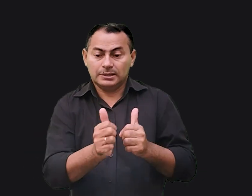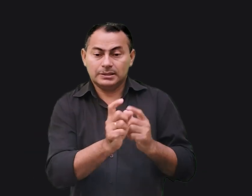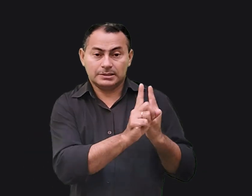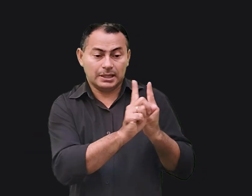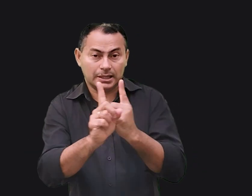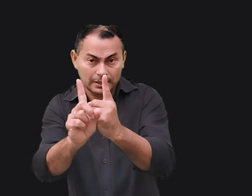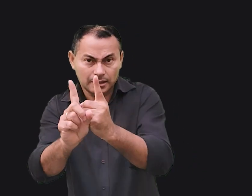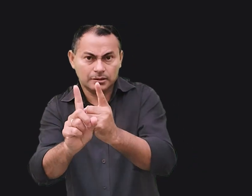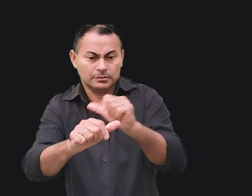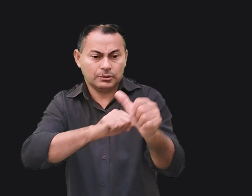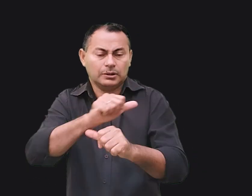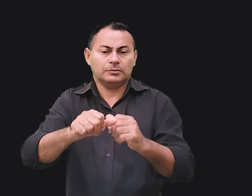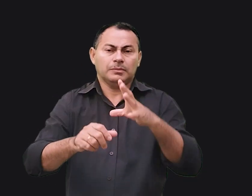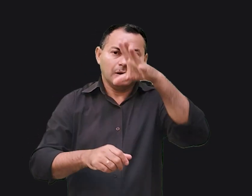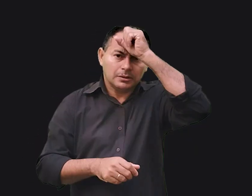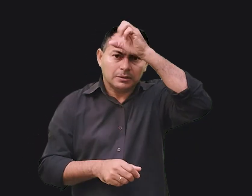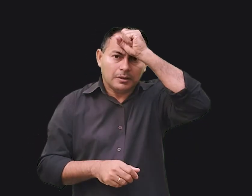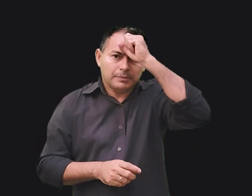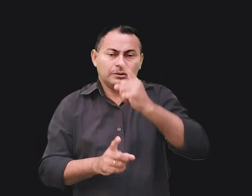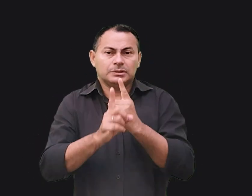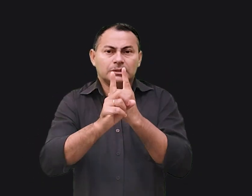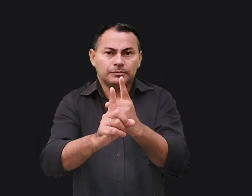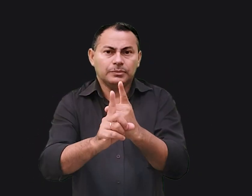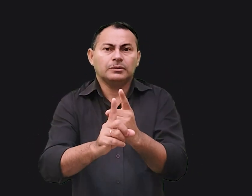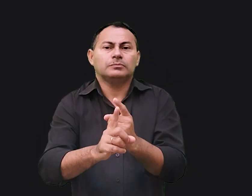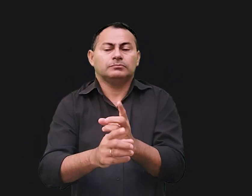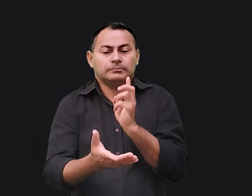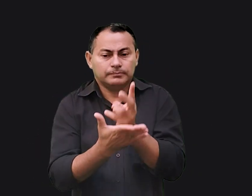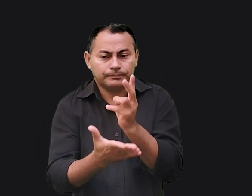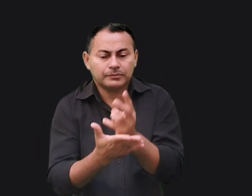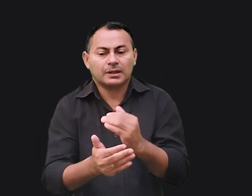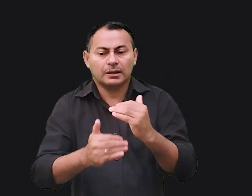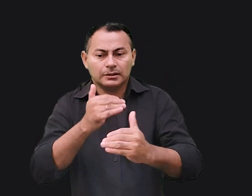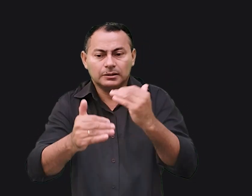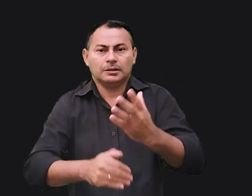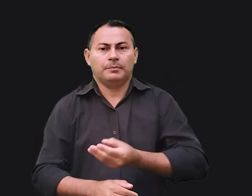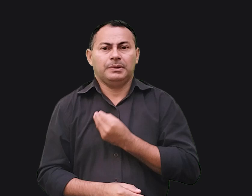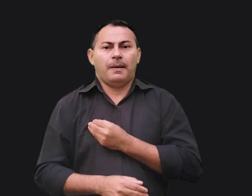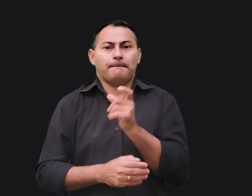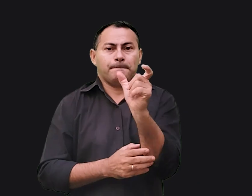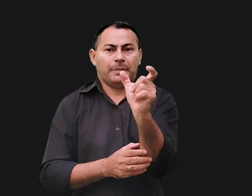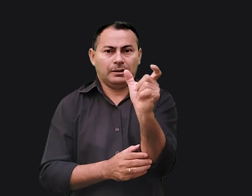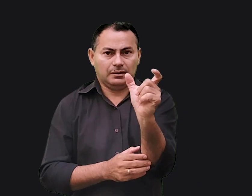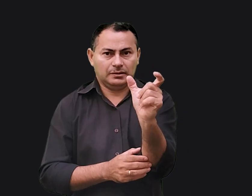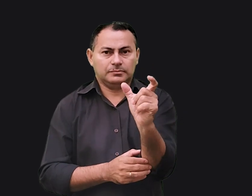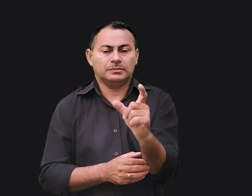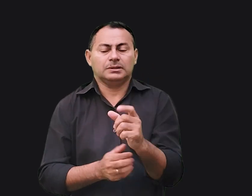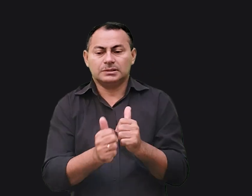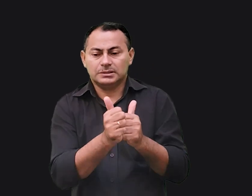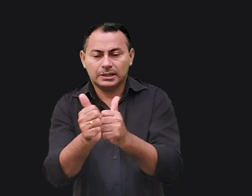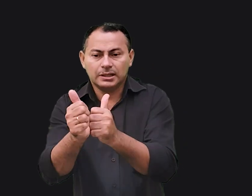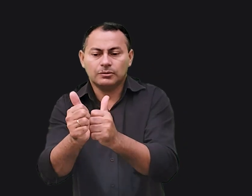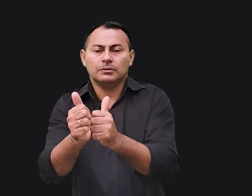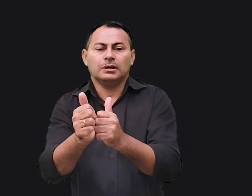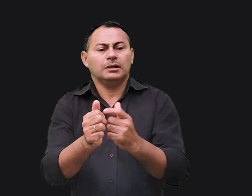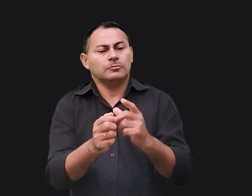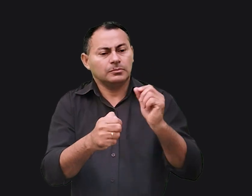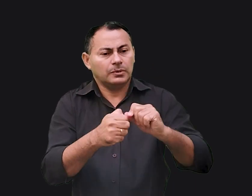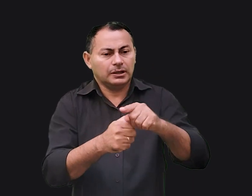Seguir-me. Você se torna meu aprendiz, meu discípulo, e continua andando na minha palavra. Sigam-me, e eu os